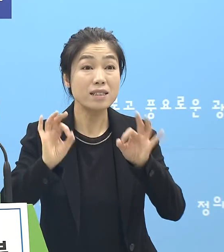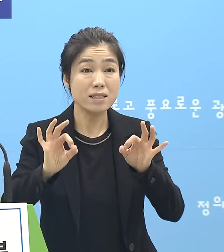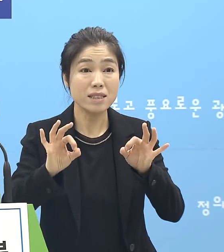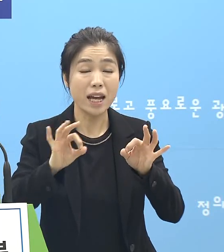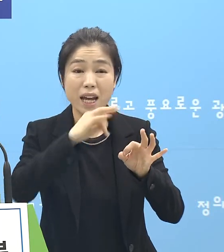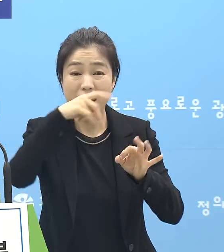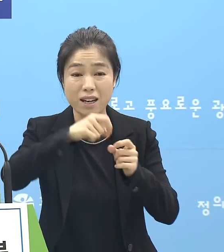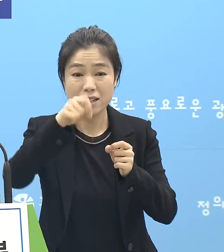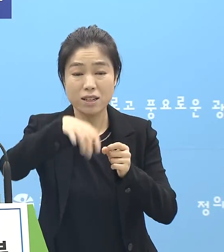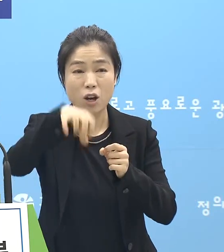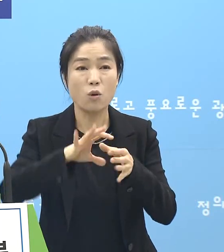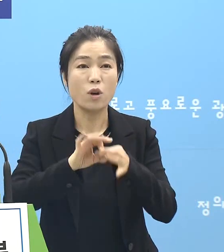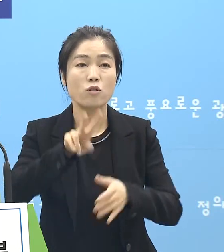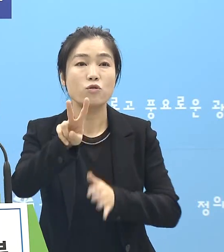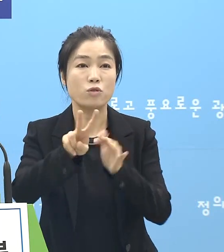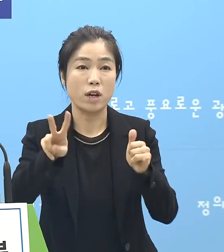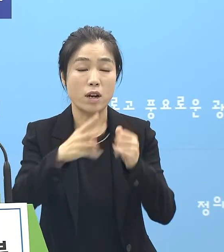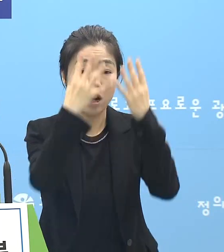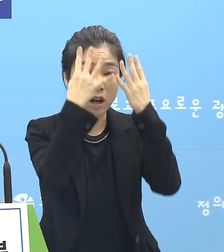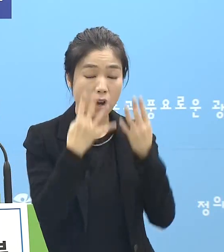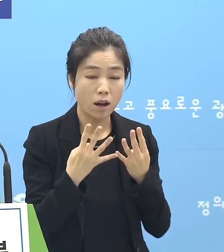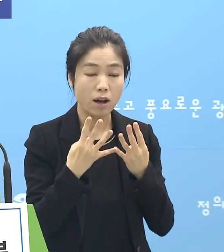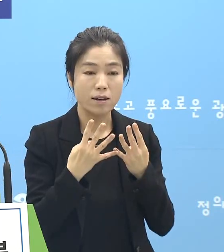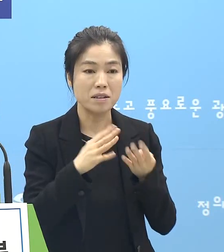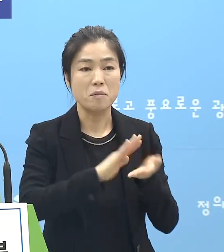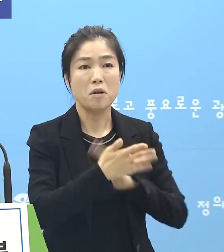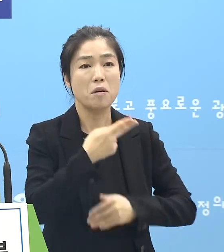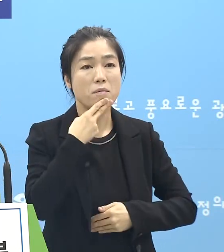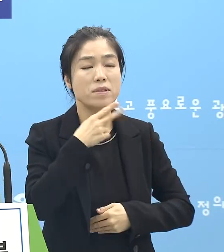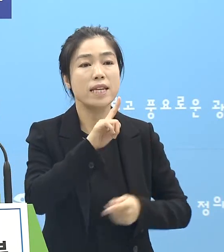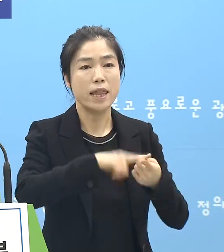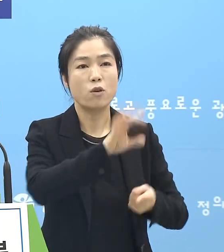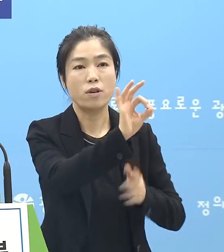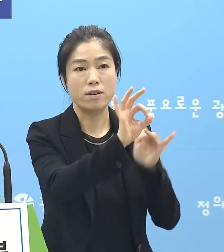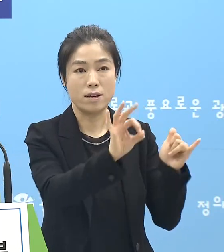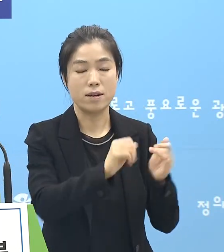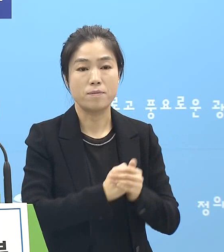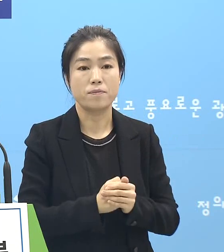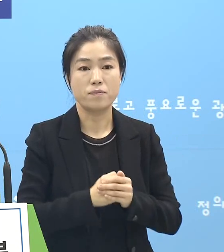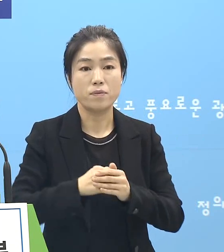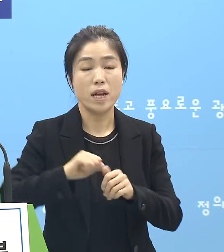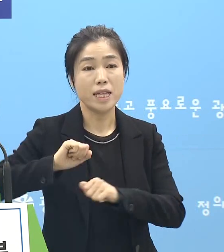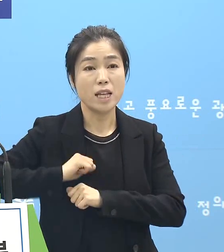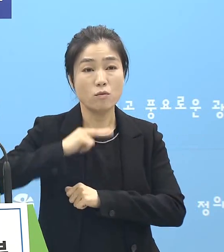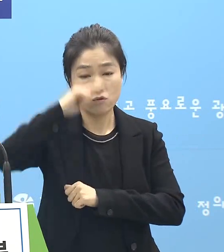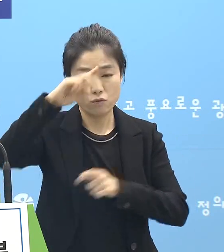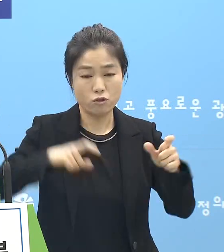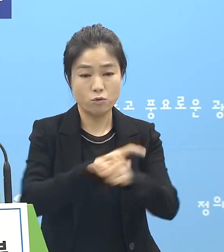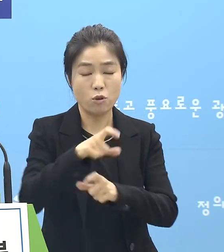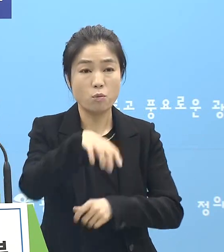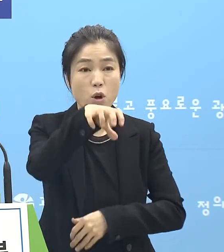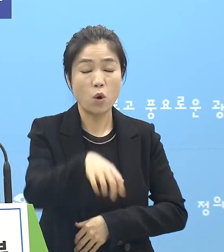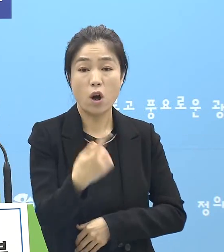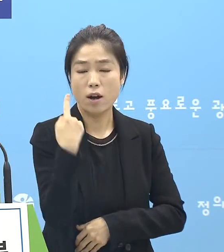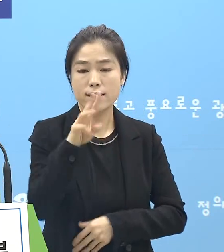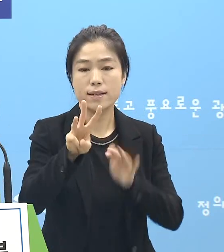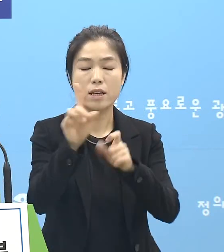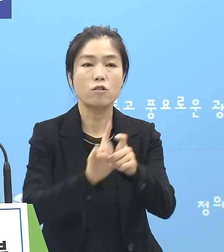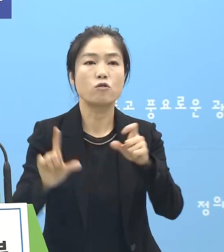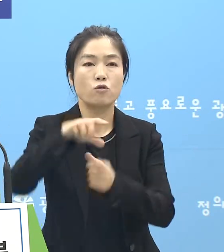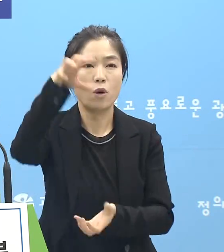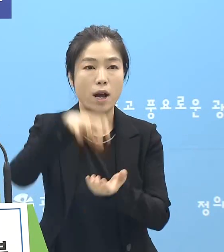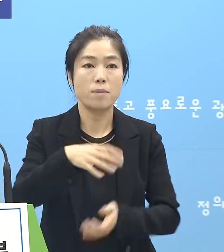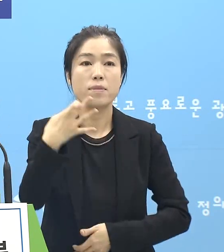연양점 관련해서는 2명이고요. 교도소는 변함없이 10명입니다. 상무 룸소주방이 어제 3명